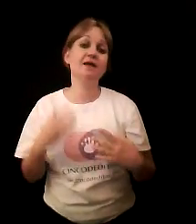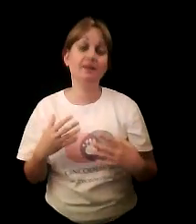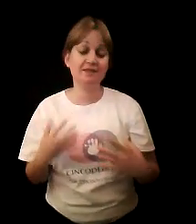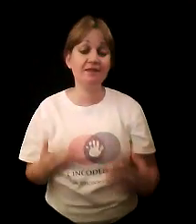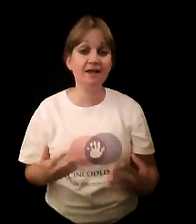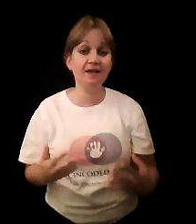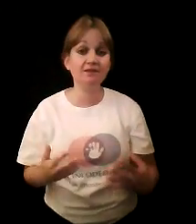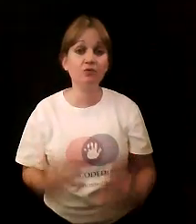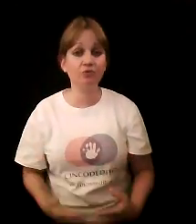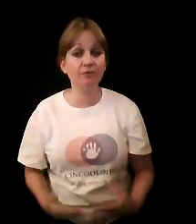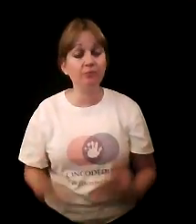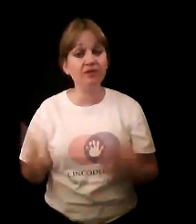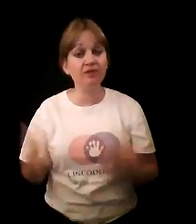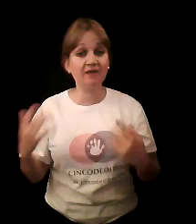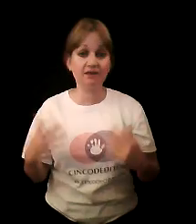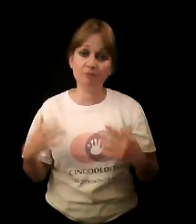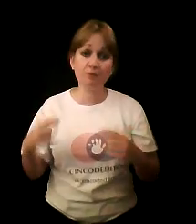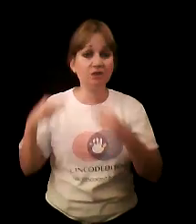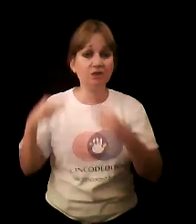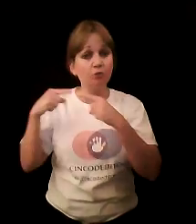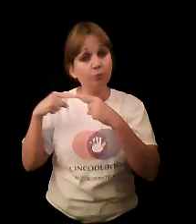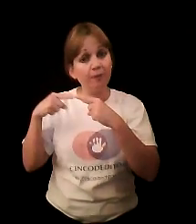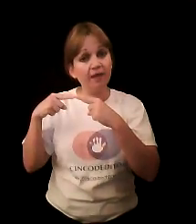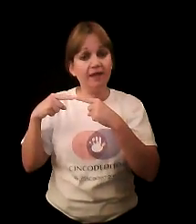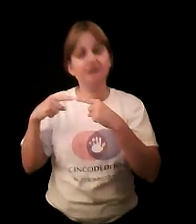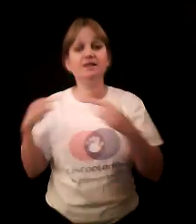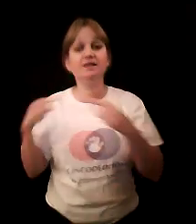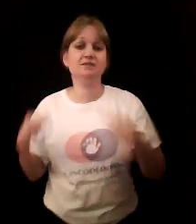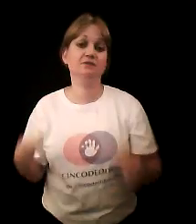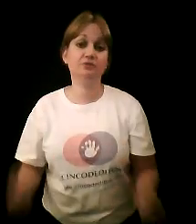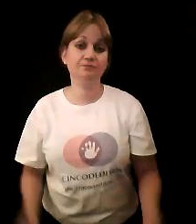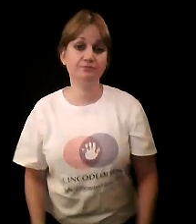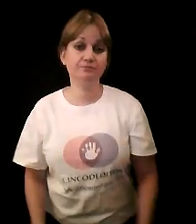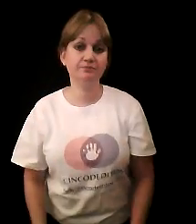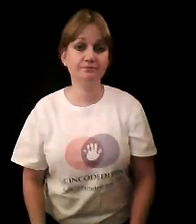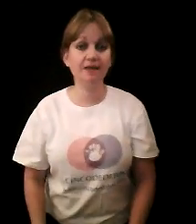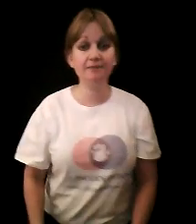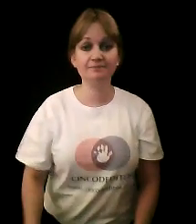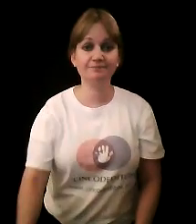más adelante cuando el bebé pueda indicarte, mamá, tengo pupa en tal sitio. ¿Eh?